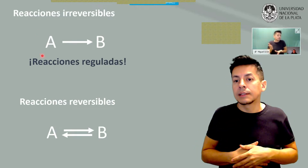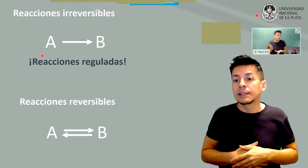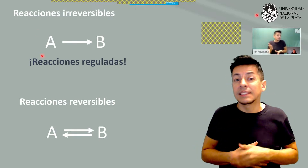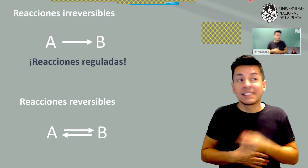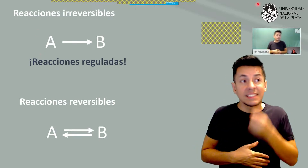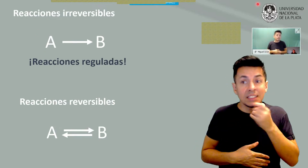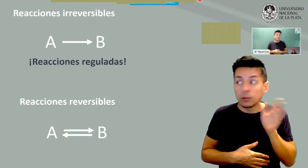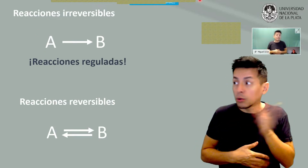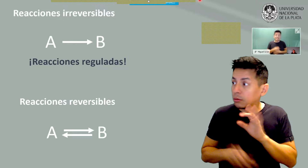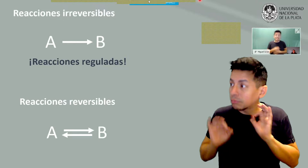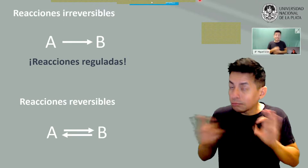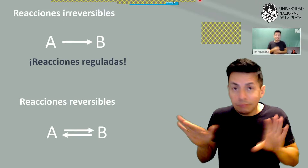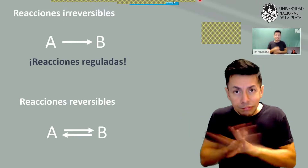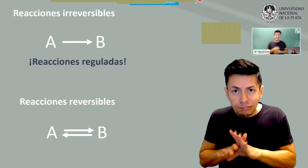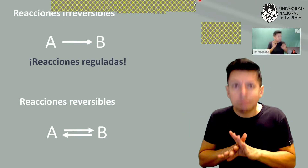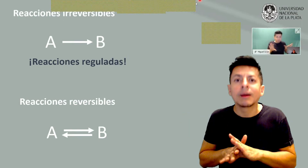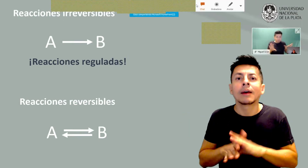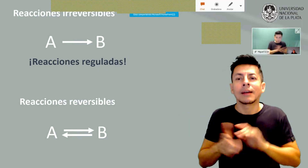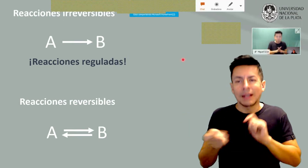las apropiadas.